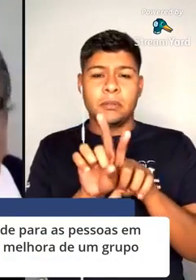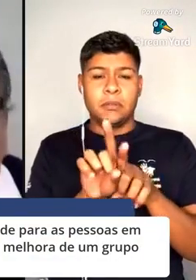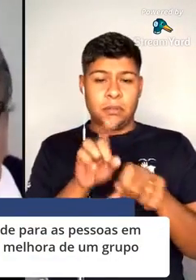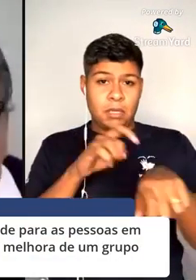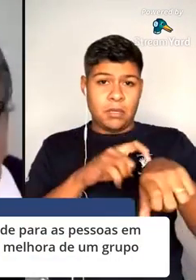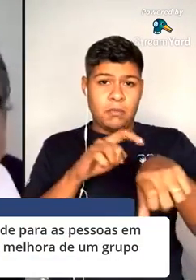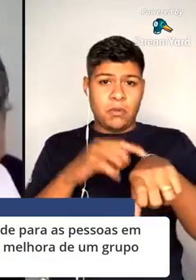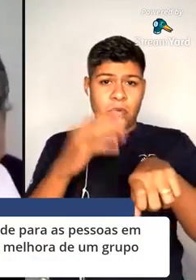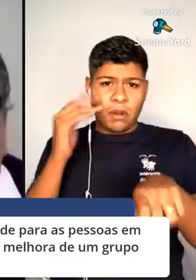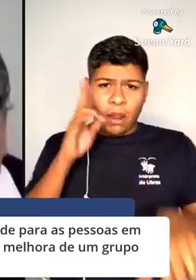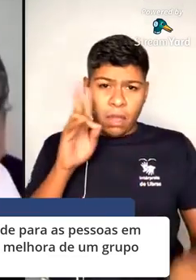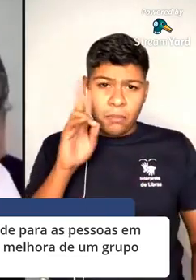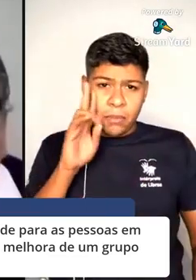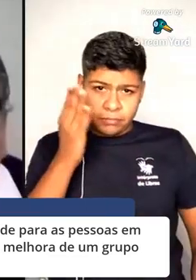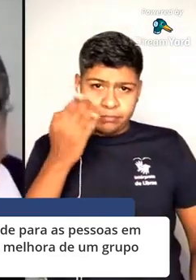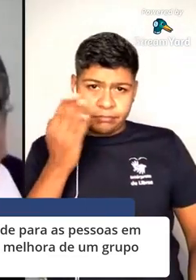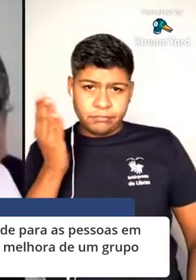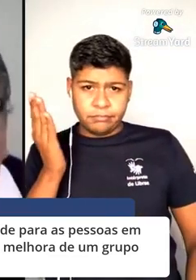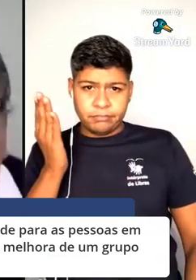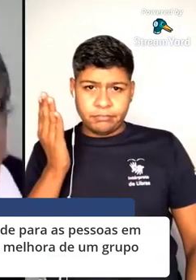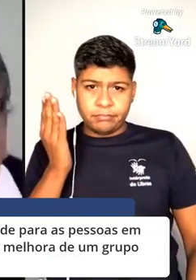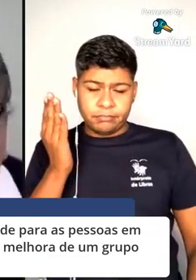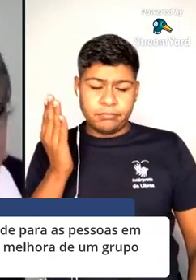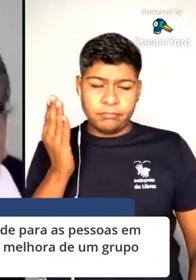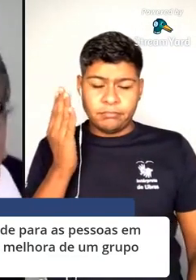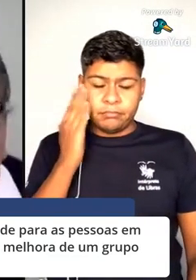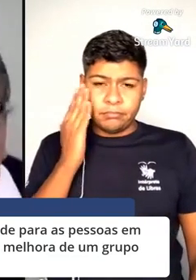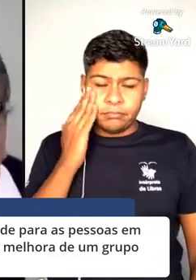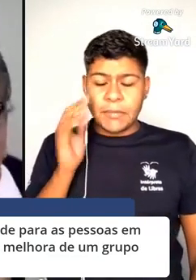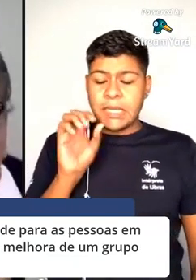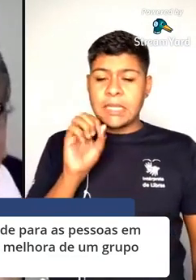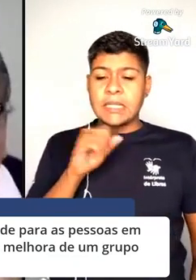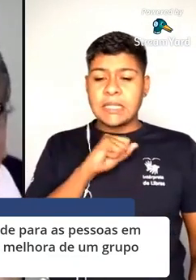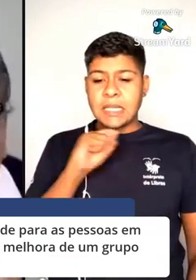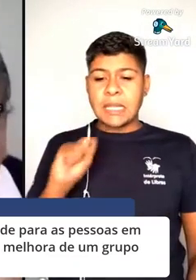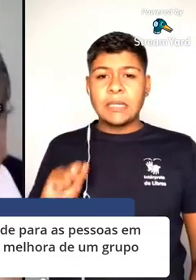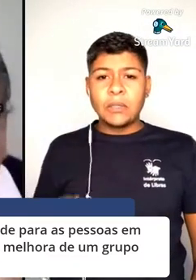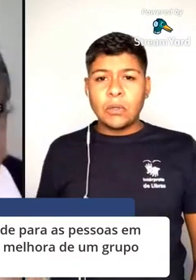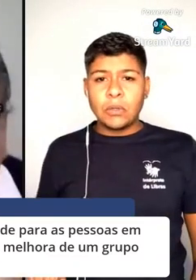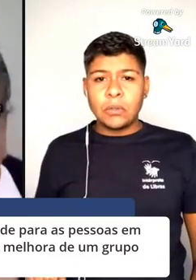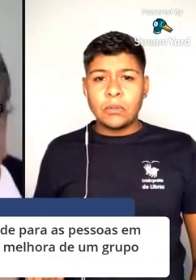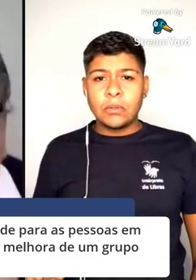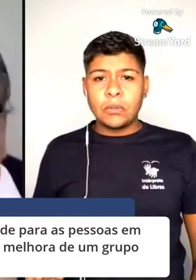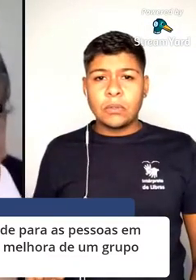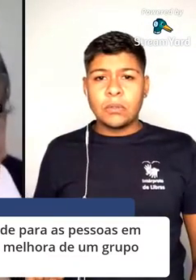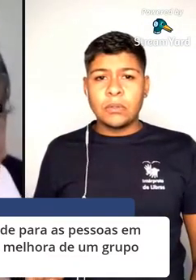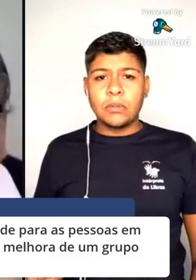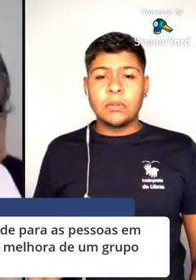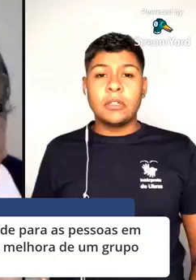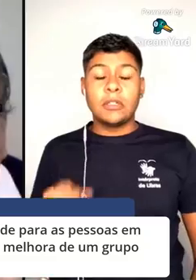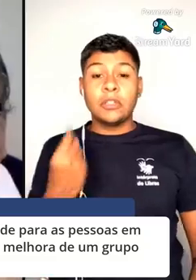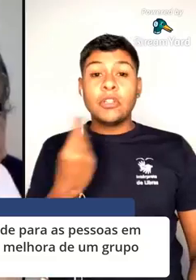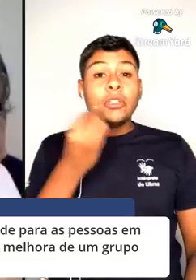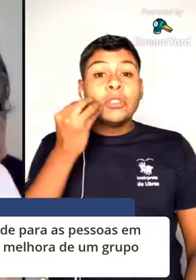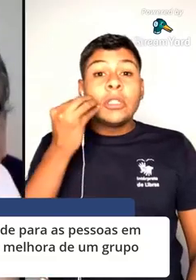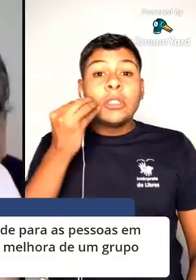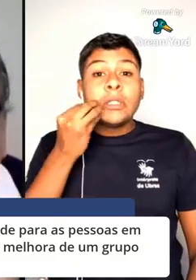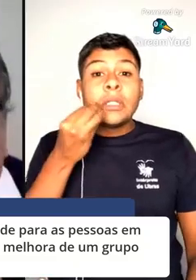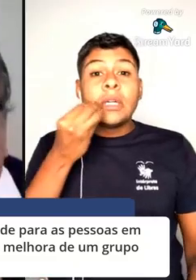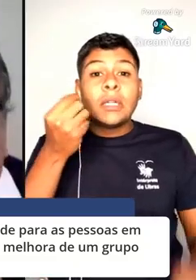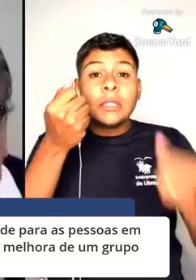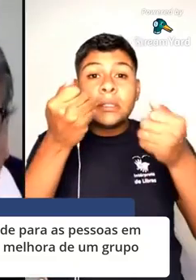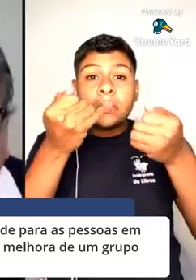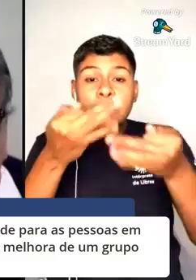época. Você lembra disso? Bem, claro. Eu dizia, senador, deixe a mensagem, vamos tentar colocar